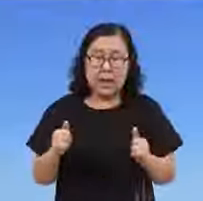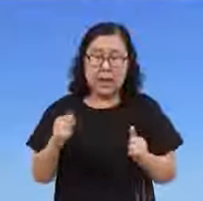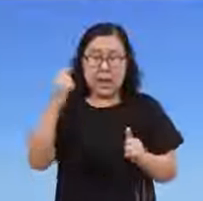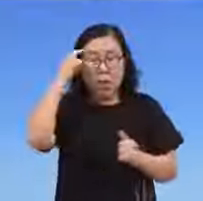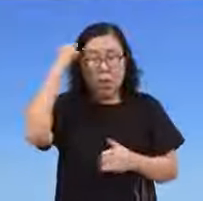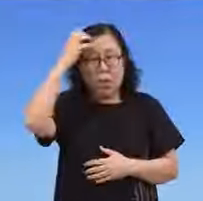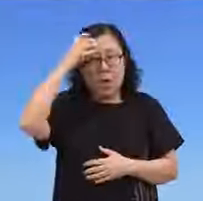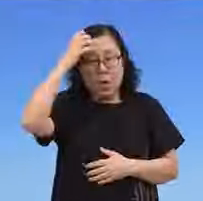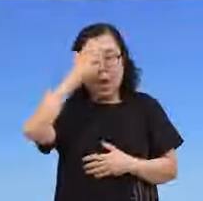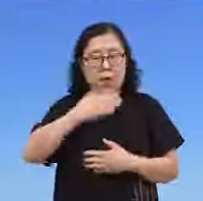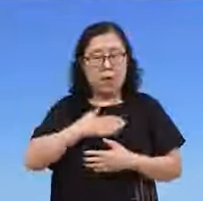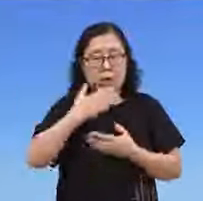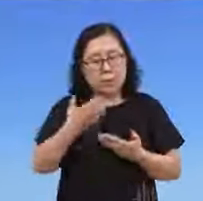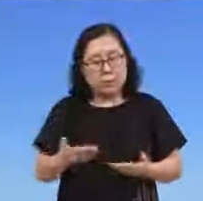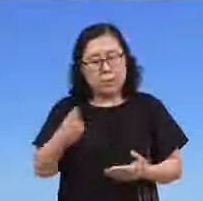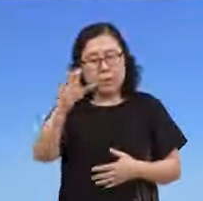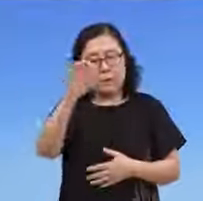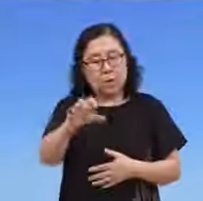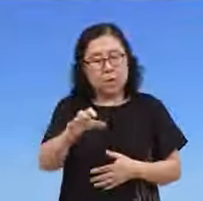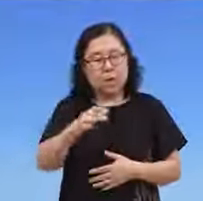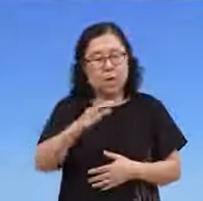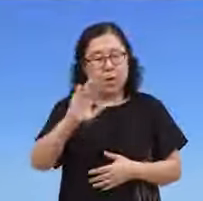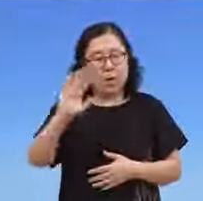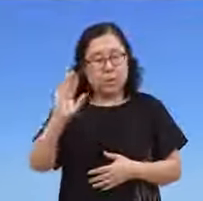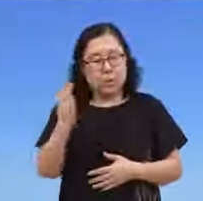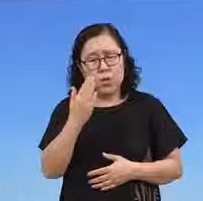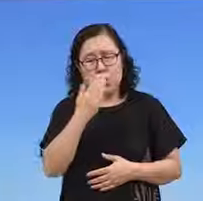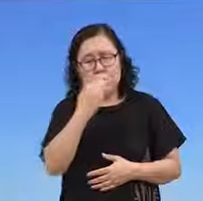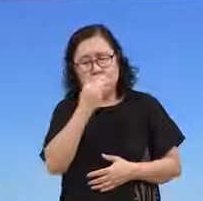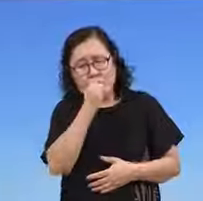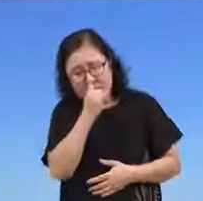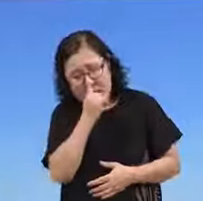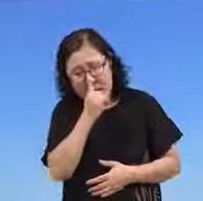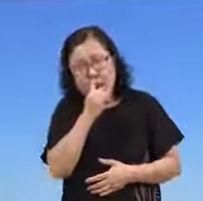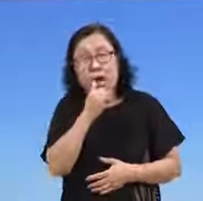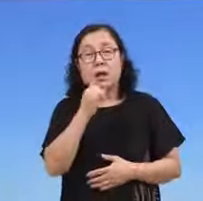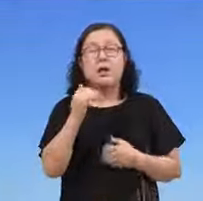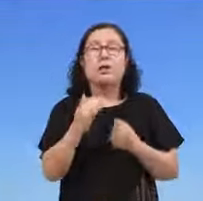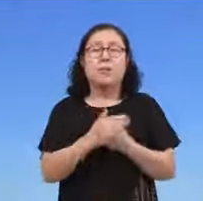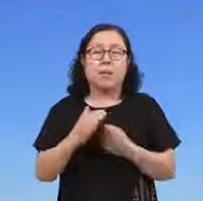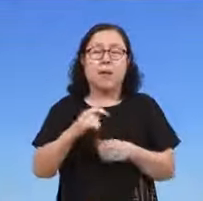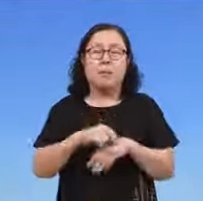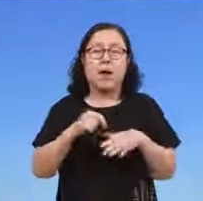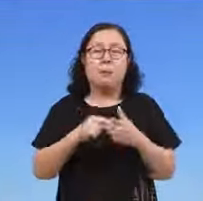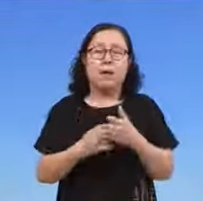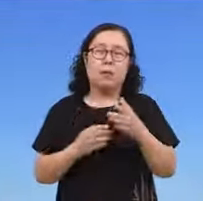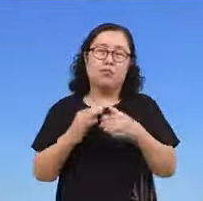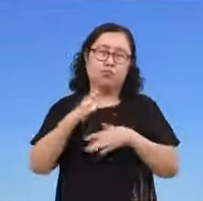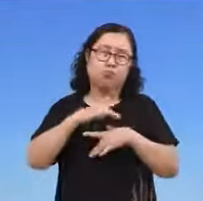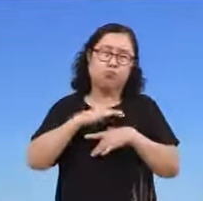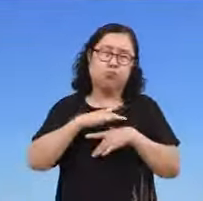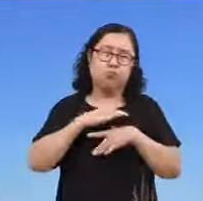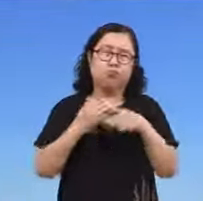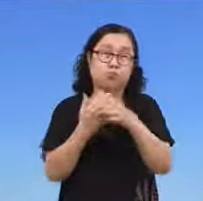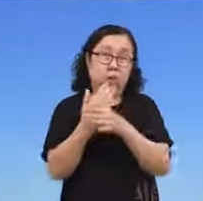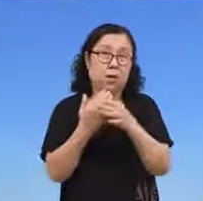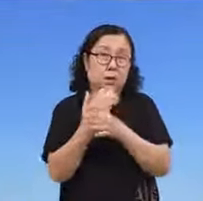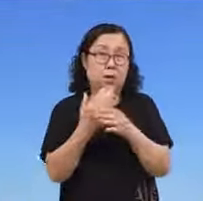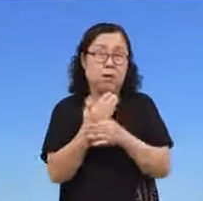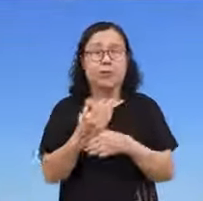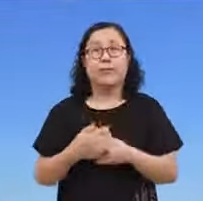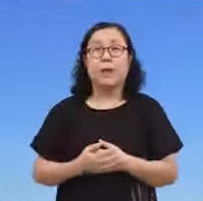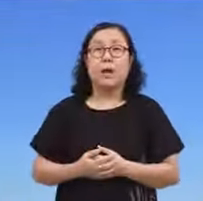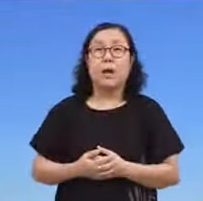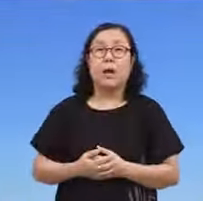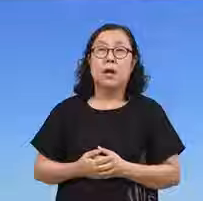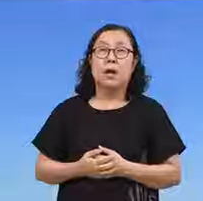수 있을까? 꼭 그렇게 돼야 되는데 이런 것들이 제 마음에 두려움으로 자리를